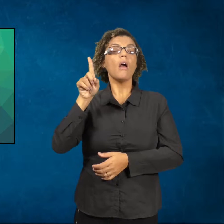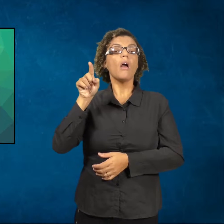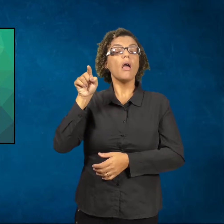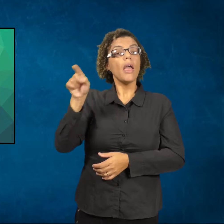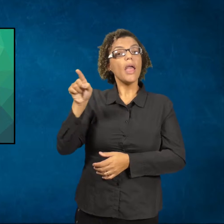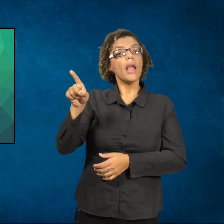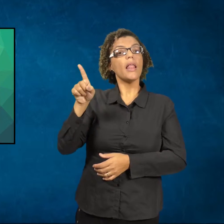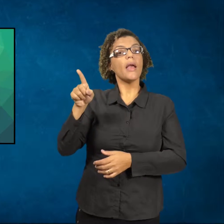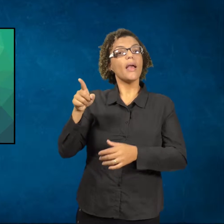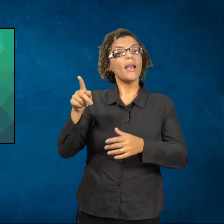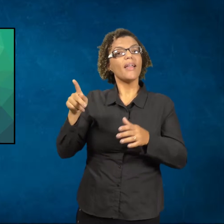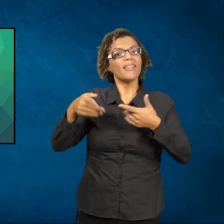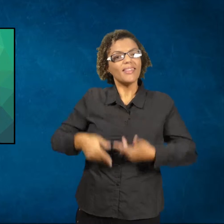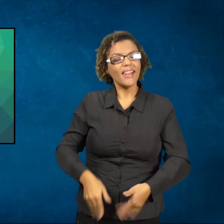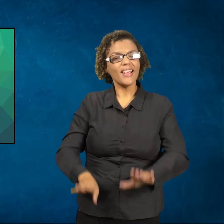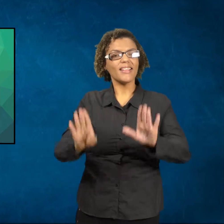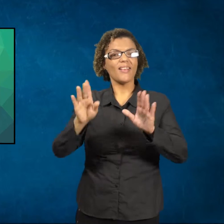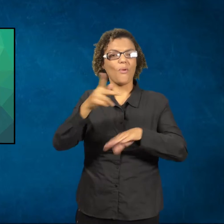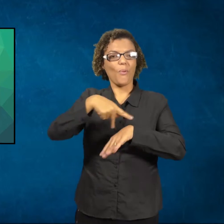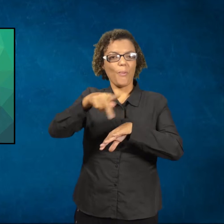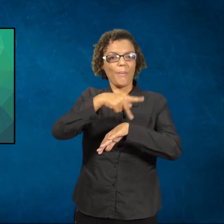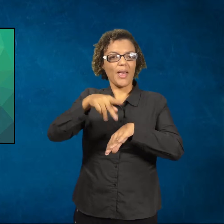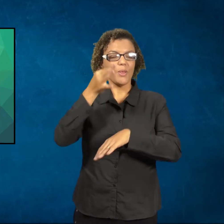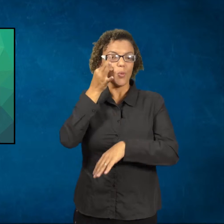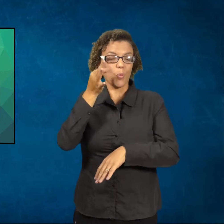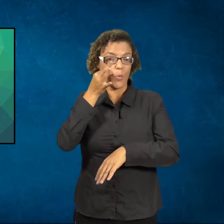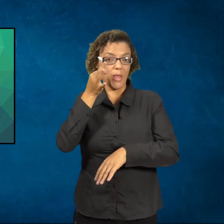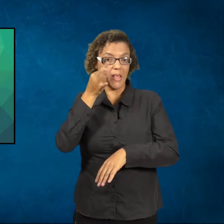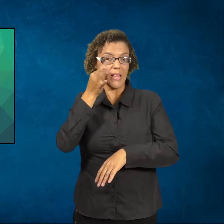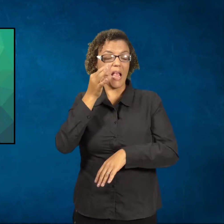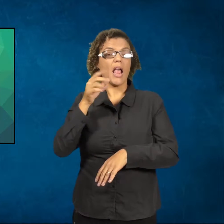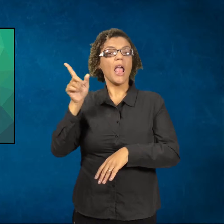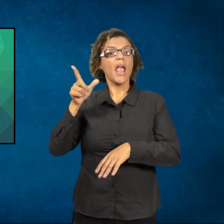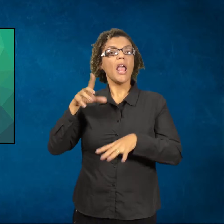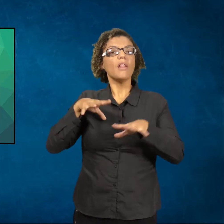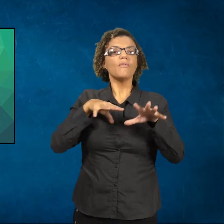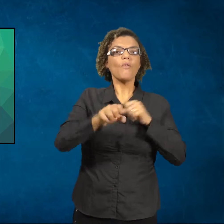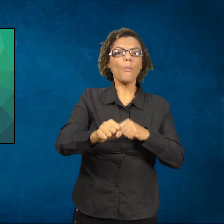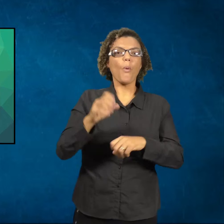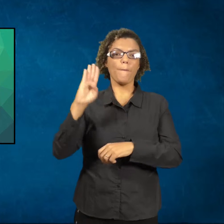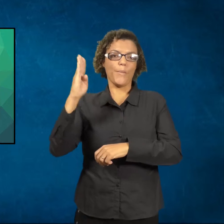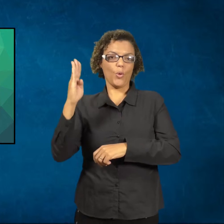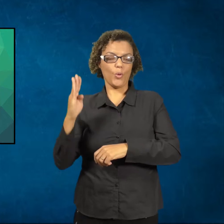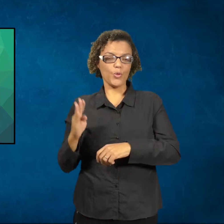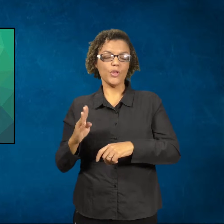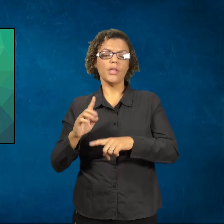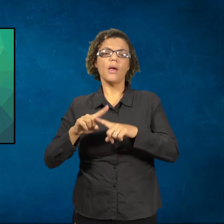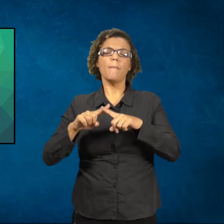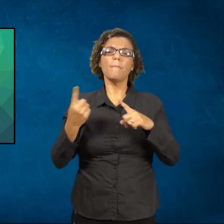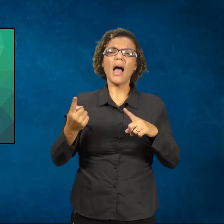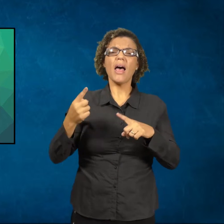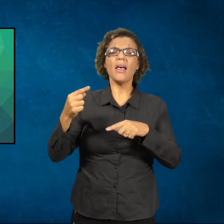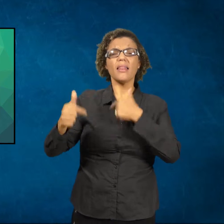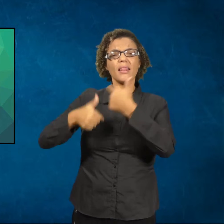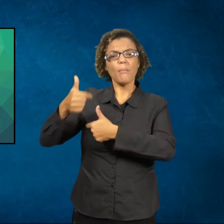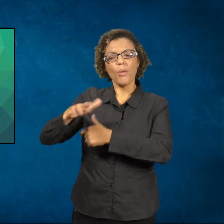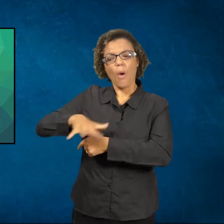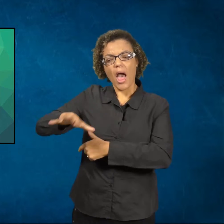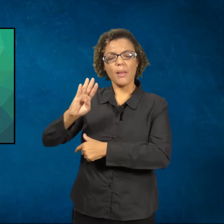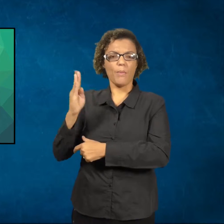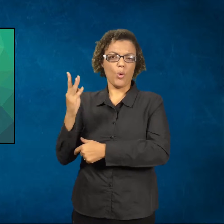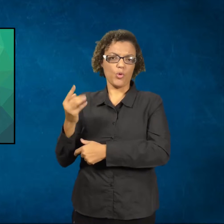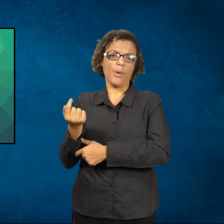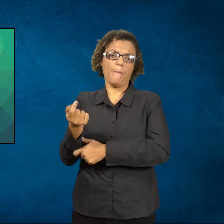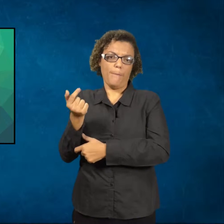um epistemólogo suíço. Ele é biólogo de formação, mas trabalhou muito pouco com a questão da